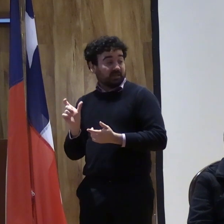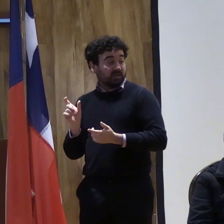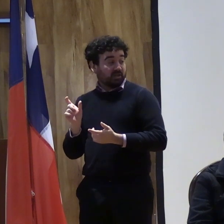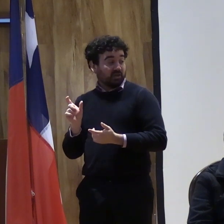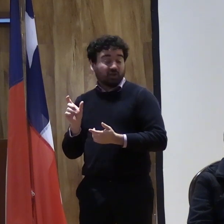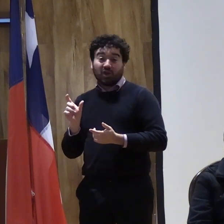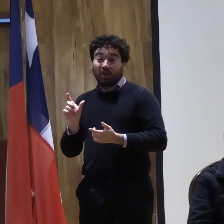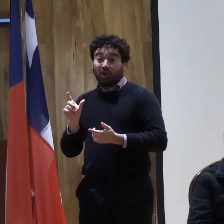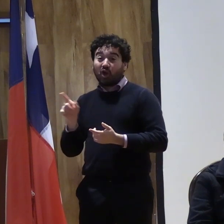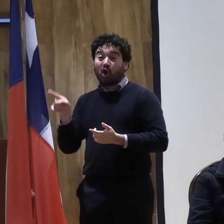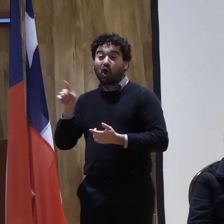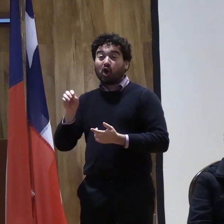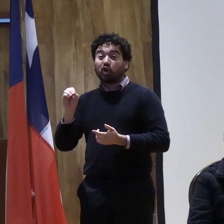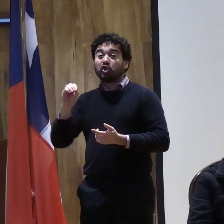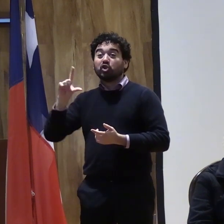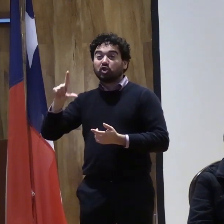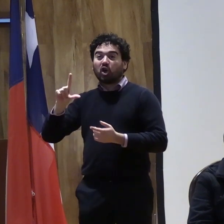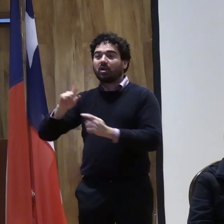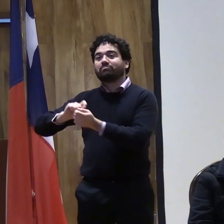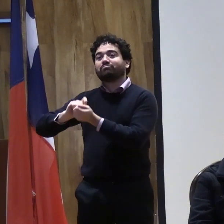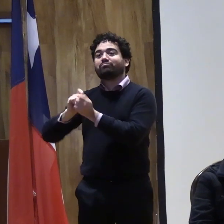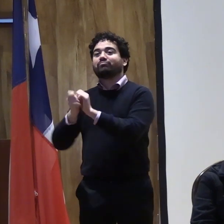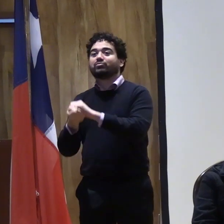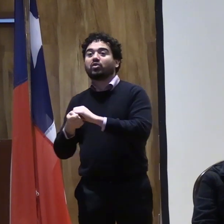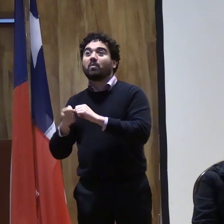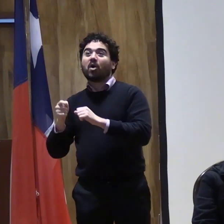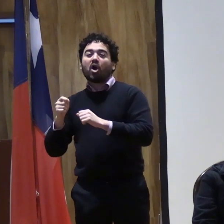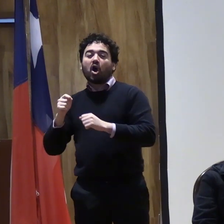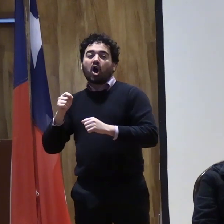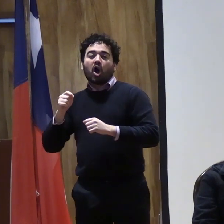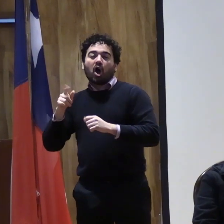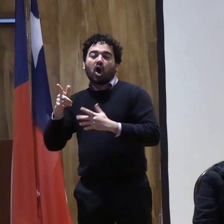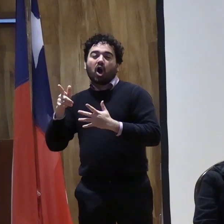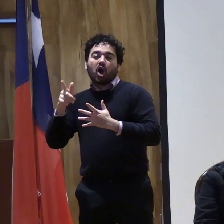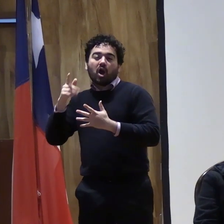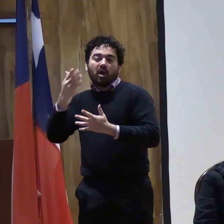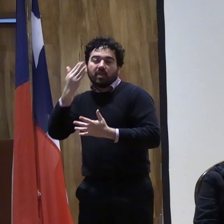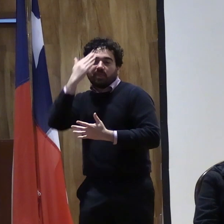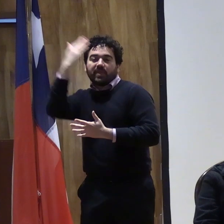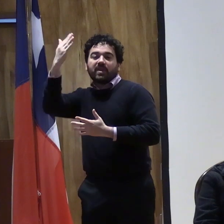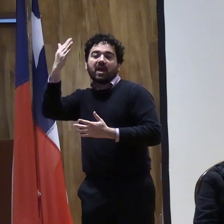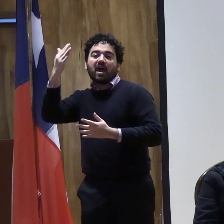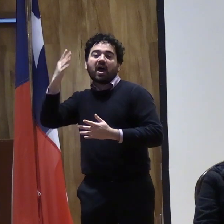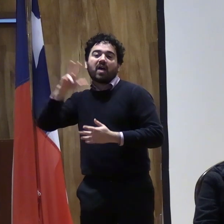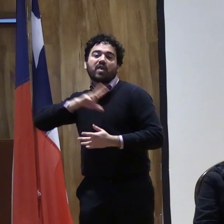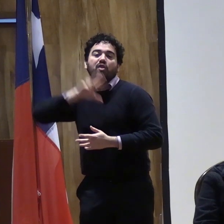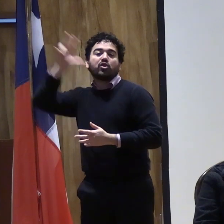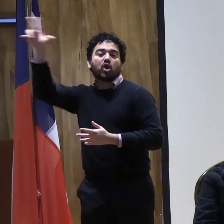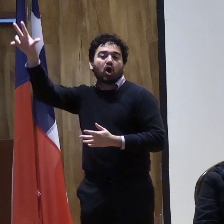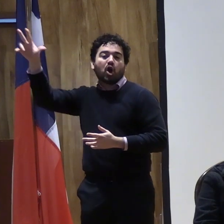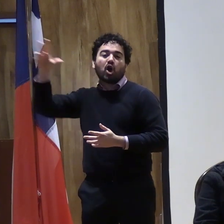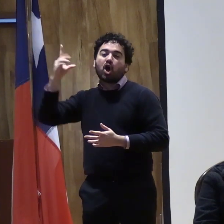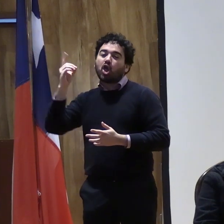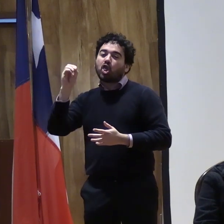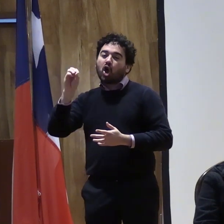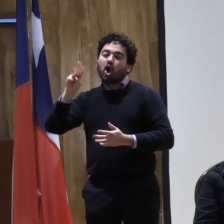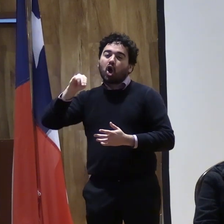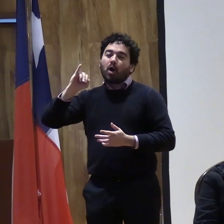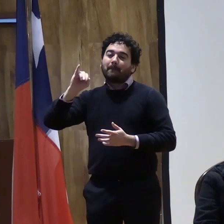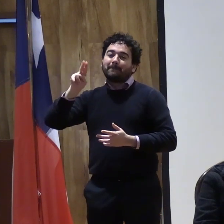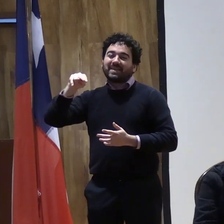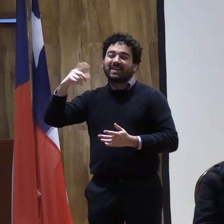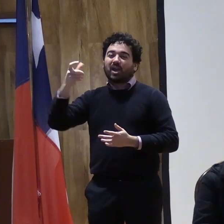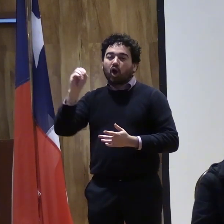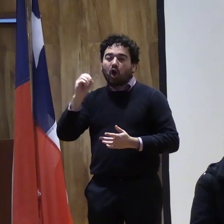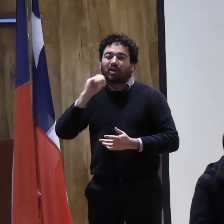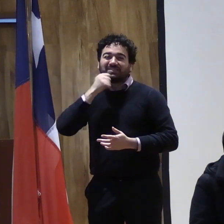y lo transformaron en el Día de Dios, el domingo, el Domenica Dei, pero era el Día de Dios, el Día del Sol. Pero